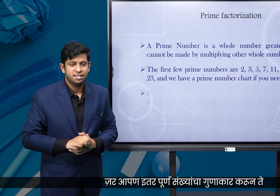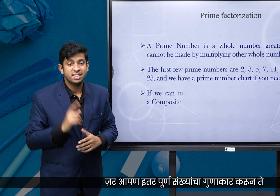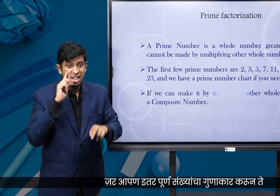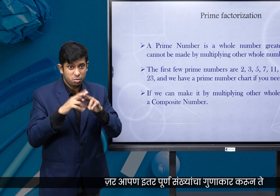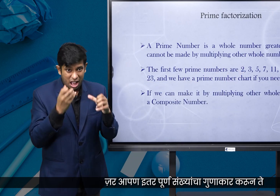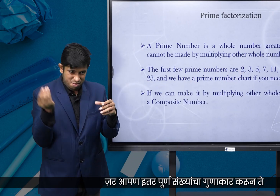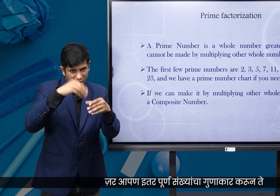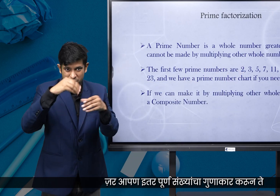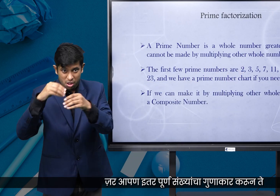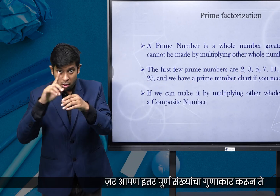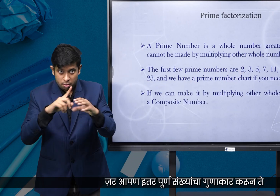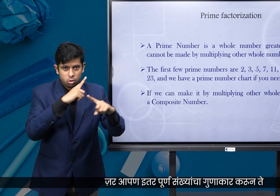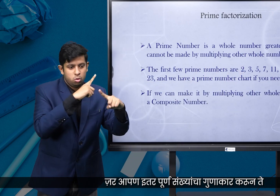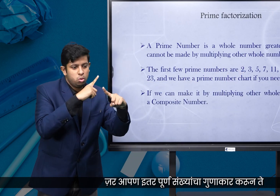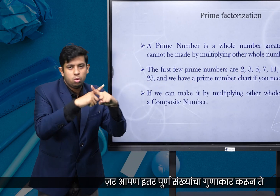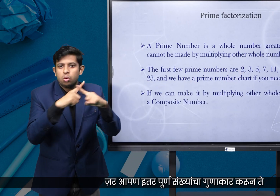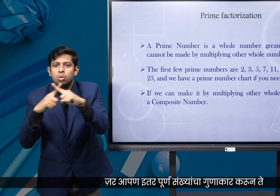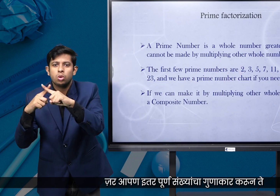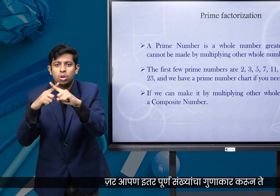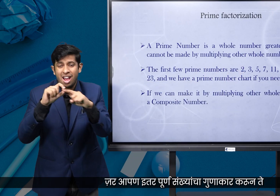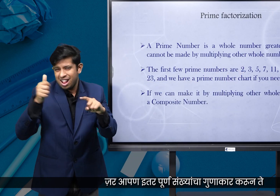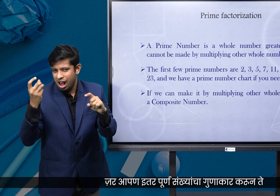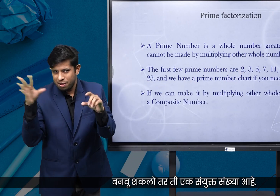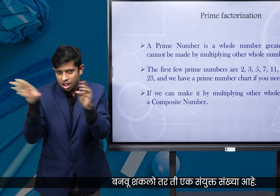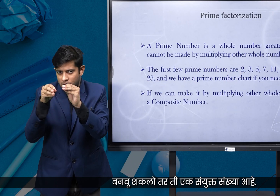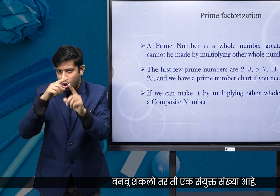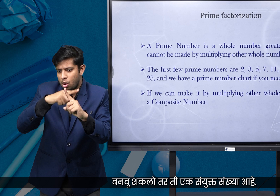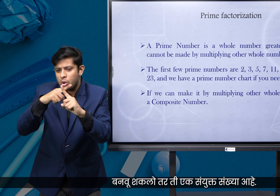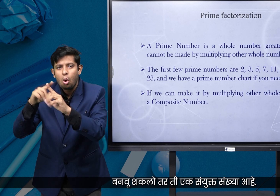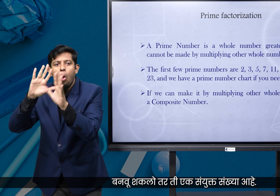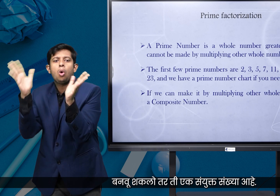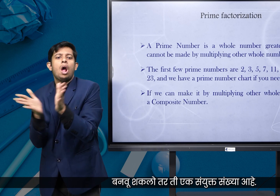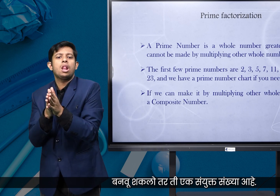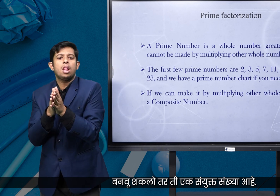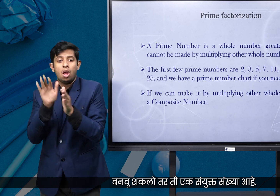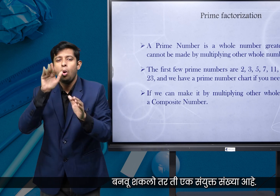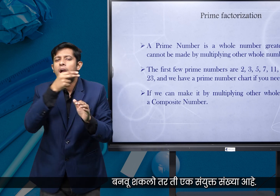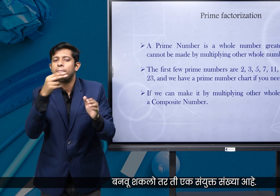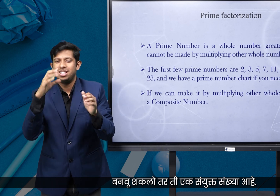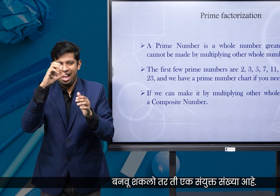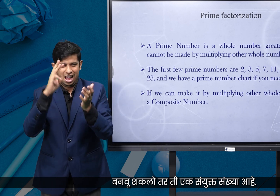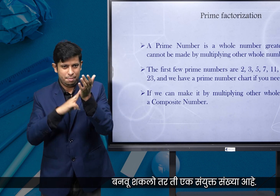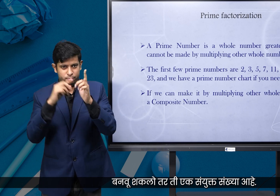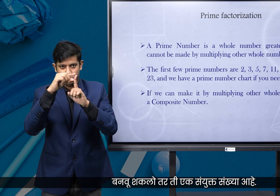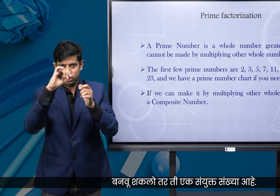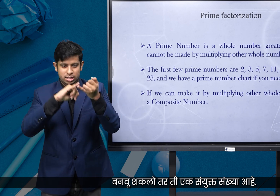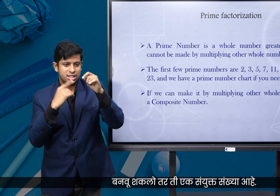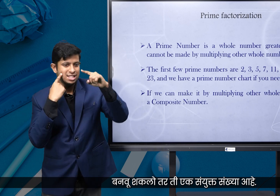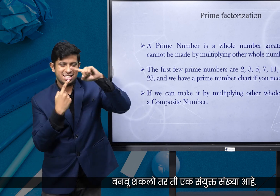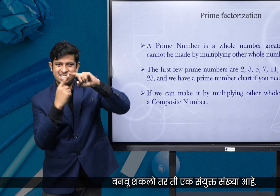जर आपण इतर पूर्ण संख्यांचा गुणाकार करून ते बनवू शकलो तर ती एक संयुक्त संख्या आहे.